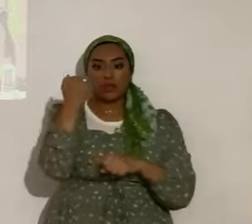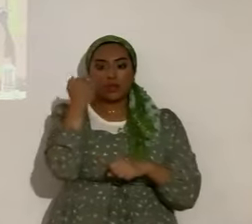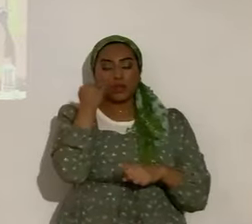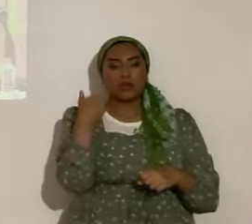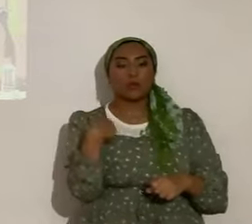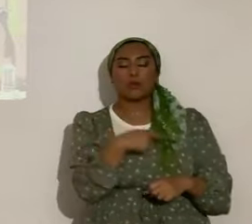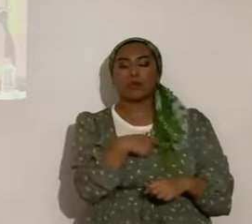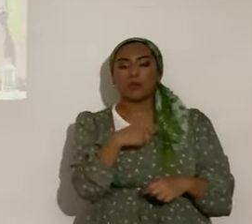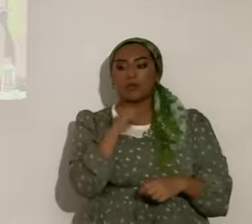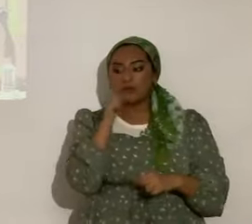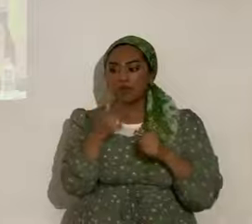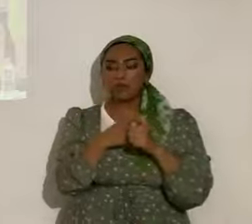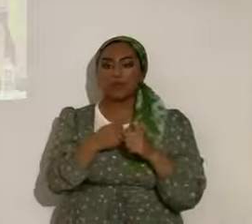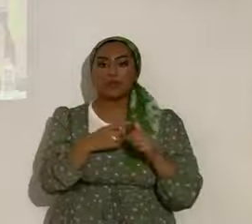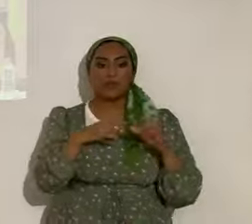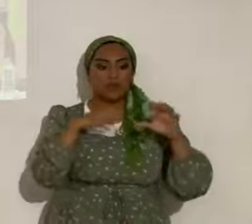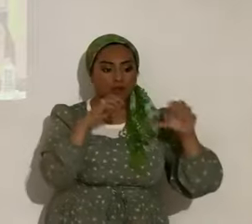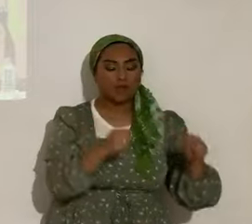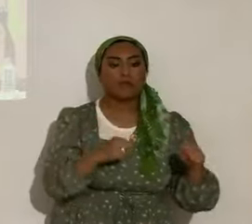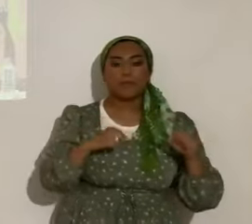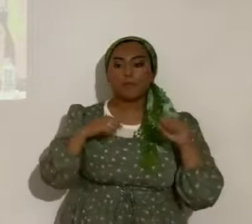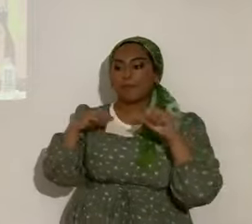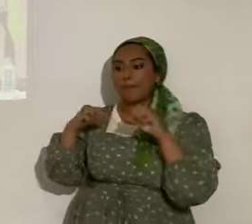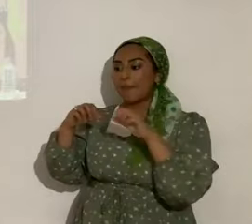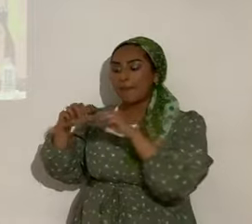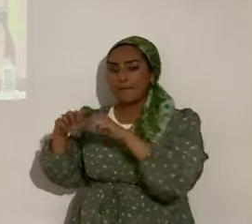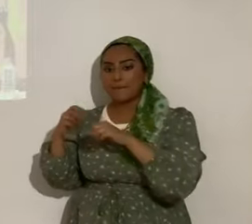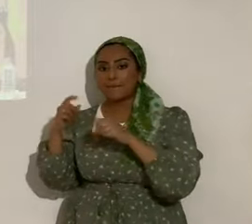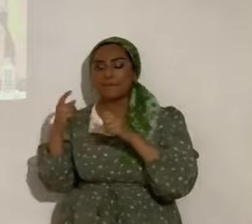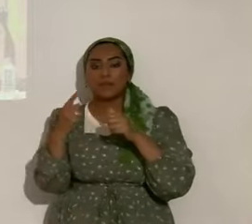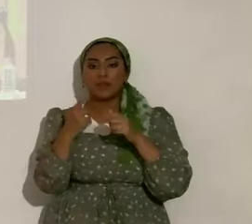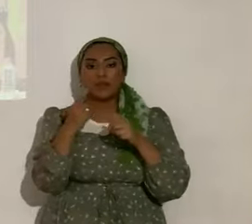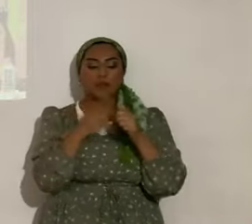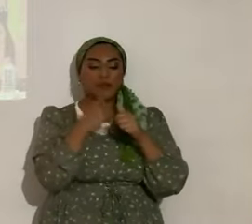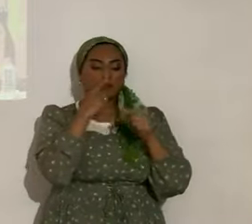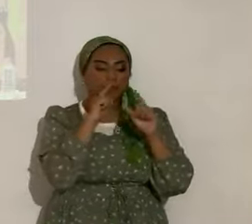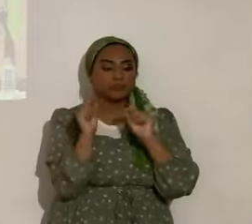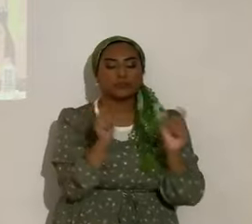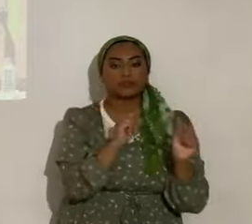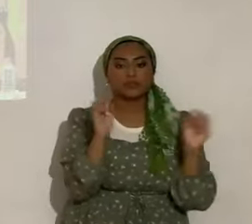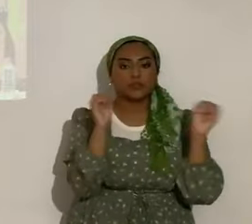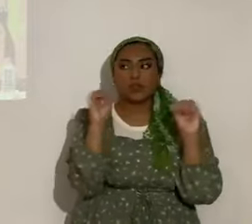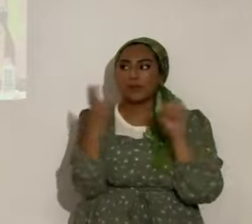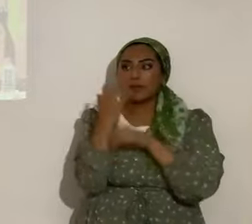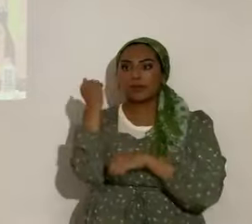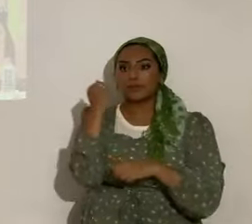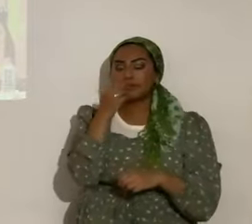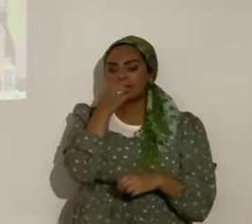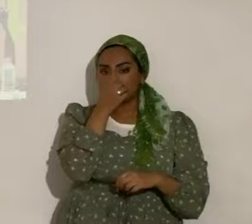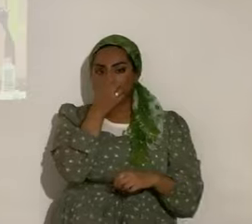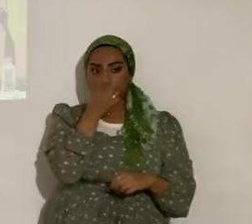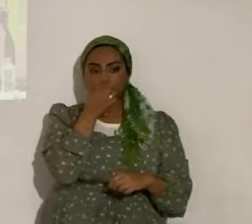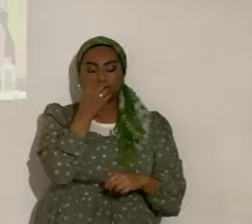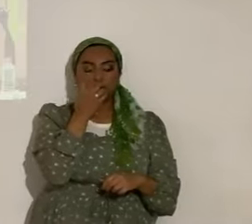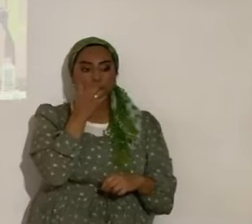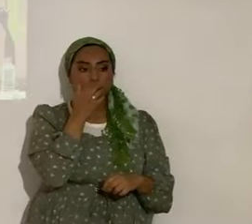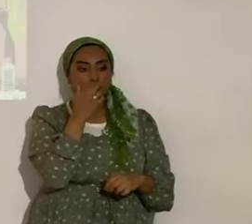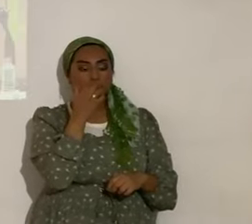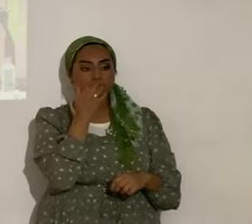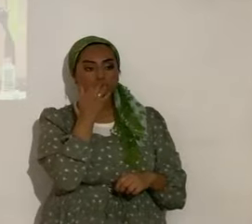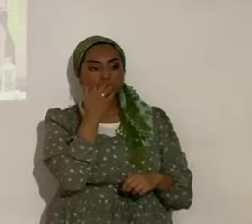fuéramos perseguidos, vituferados, difamados, etcétera, etcétera. No habría triunfo, pues.